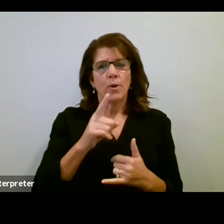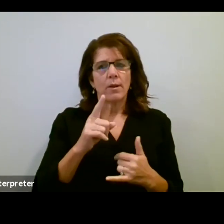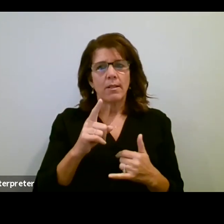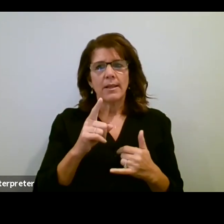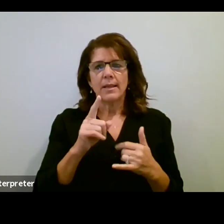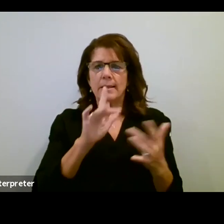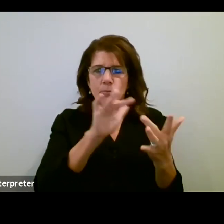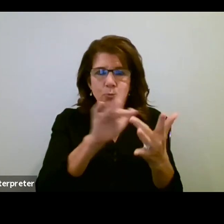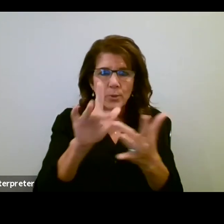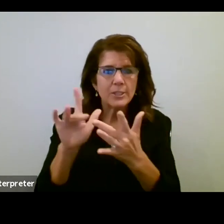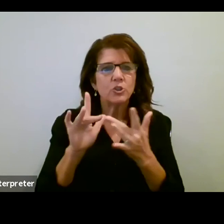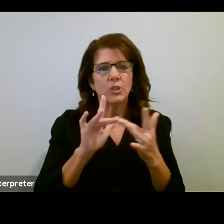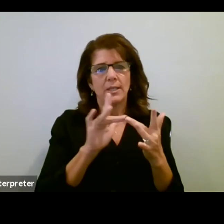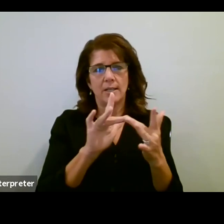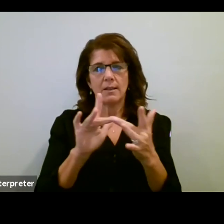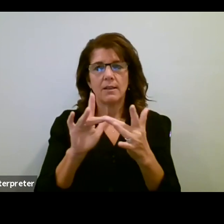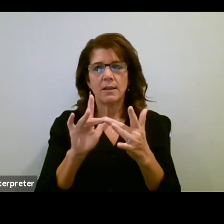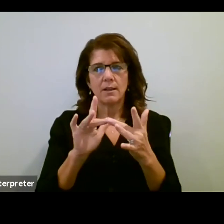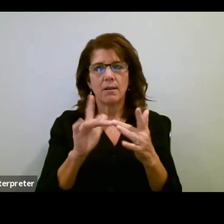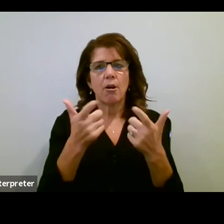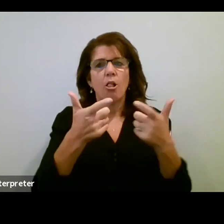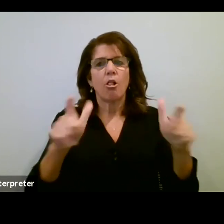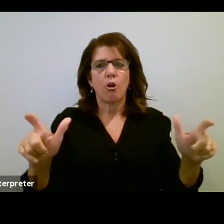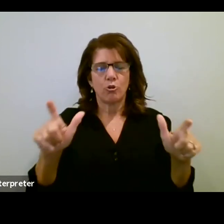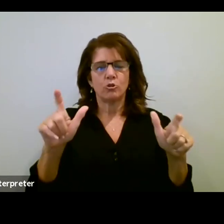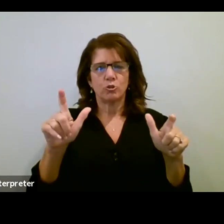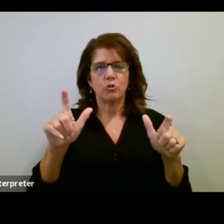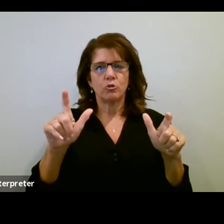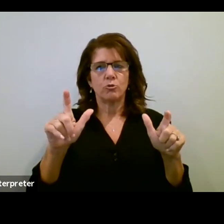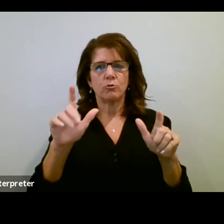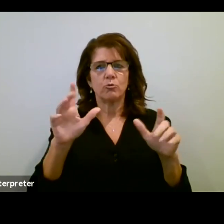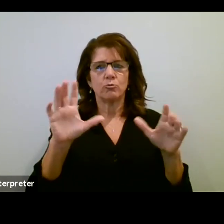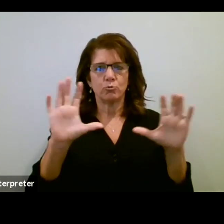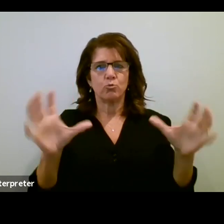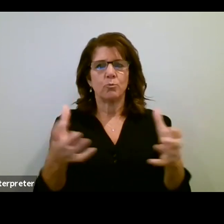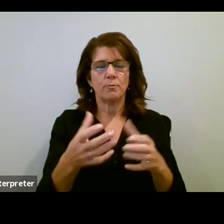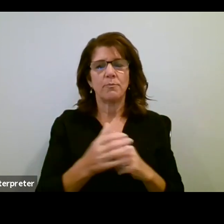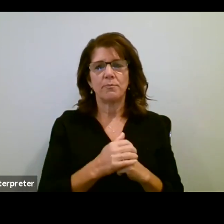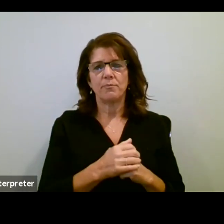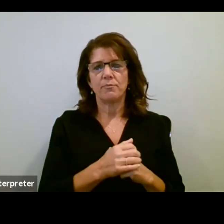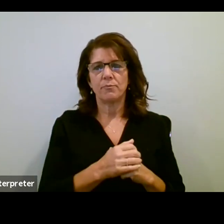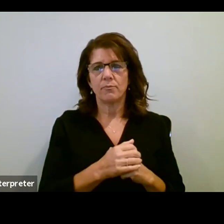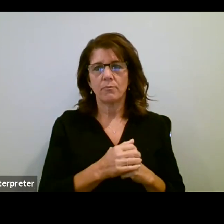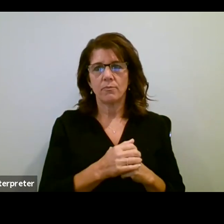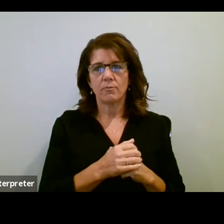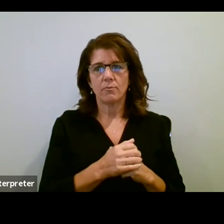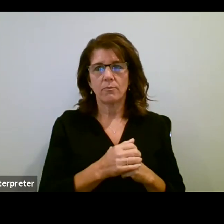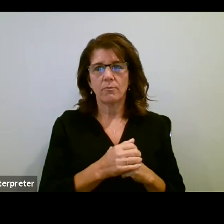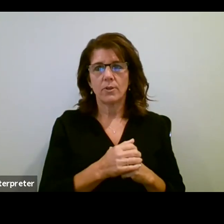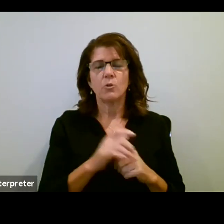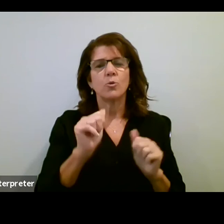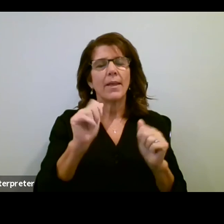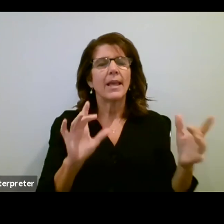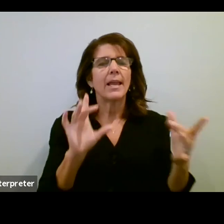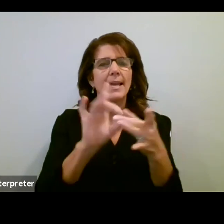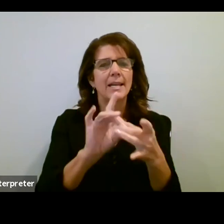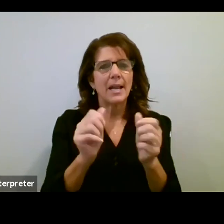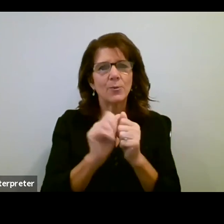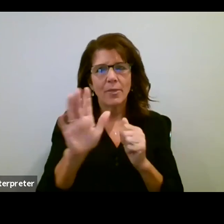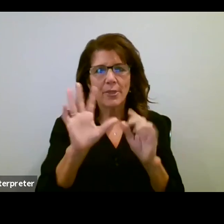conectarse indudablemente en primer lugar con sus familias y seres queridos y poder acceder a muchos beneficios que entrega el